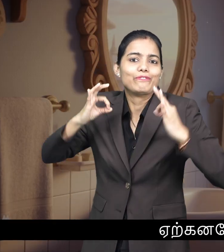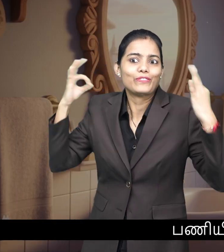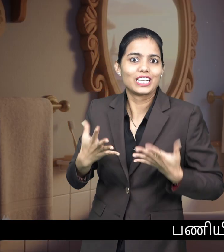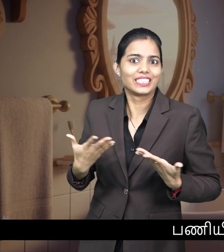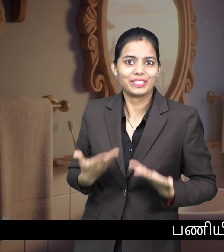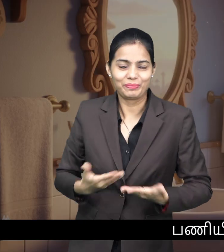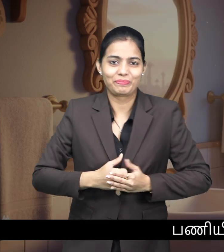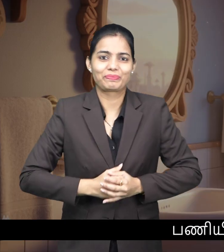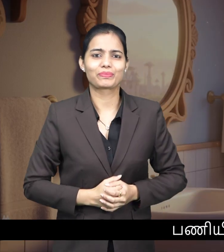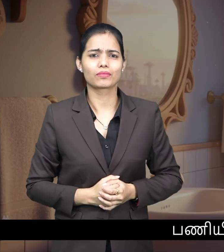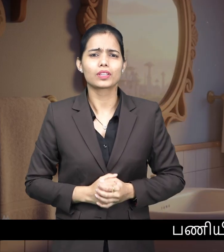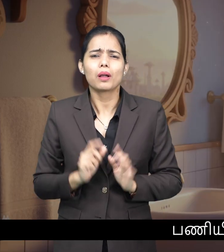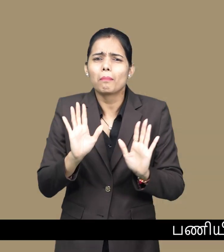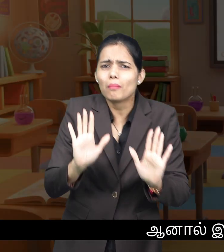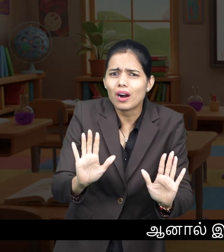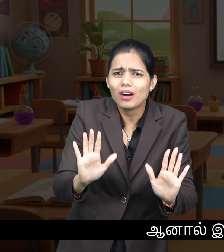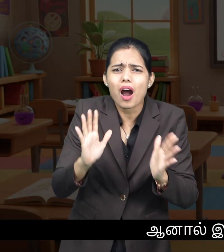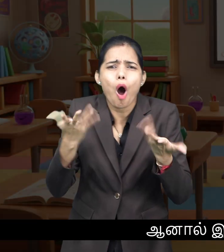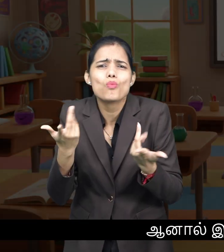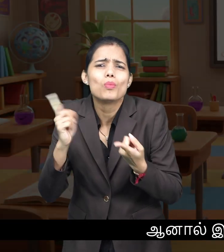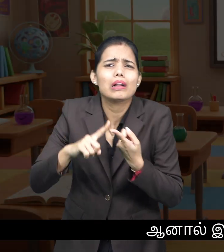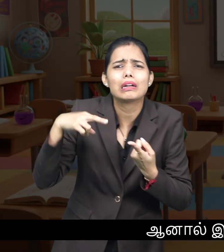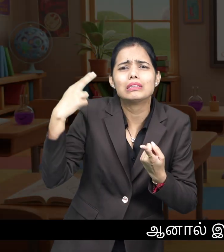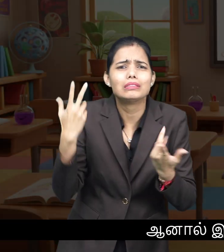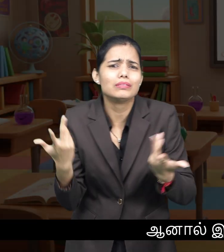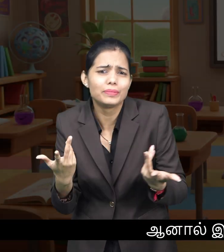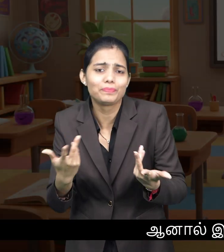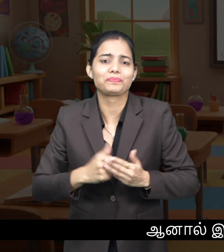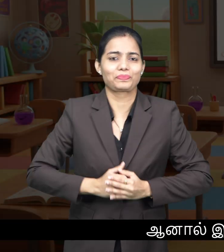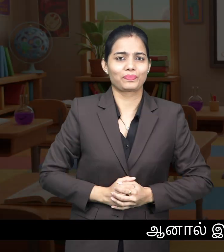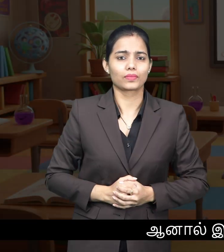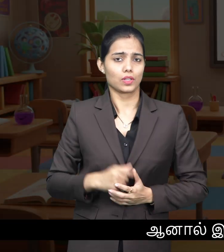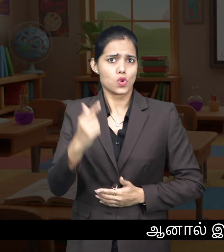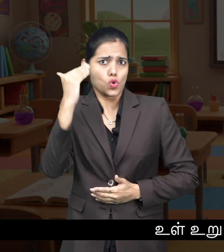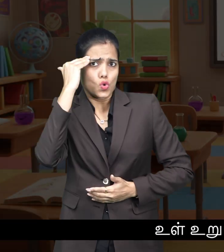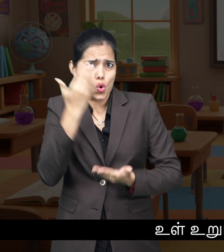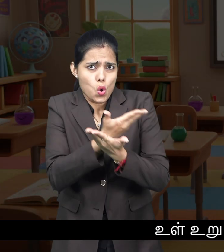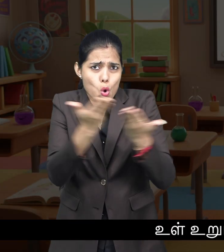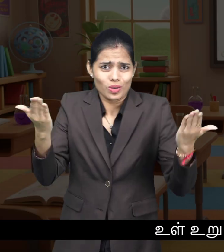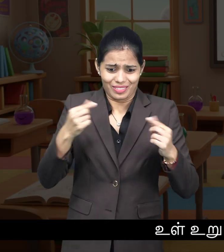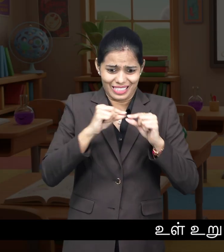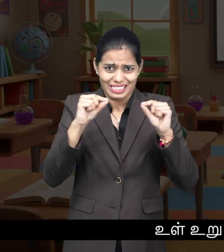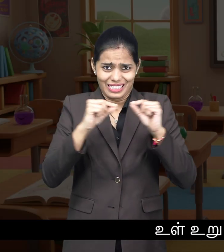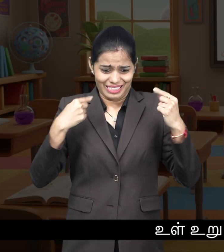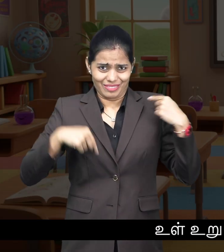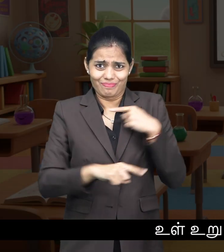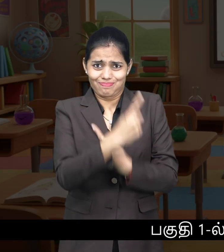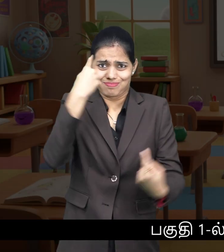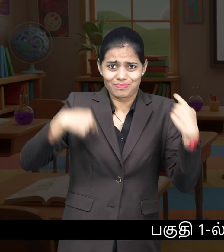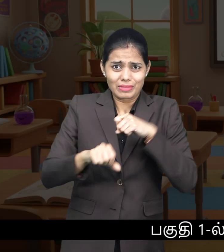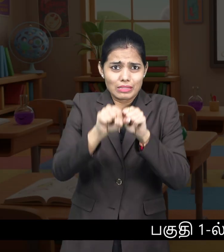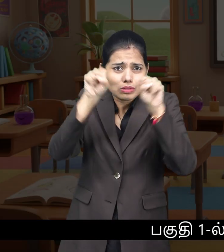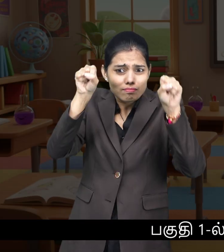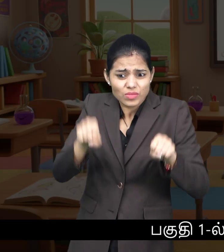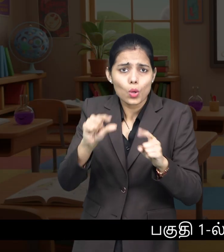நீக்கும் பணியில் ஈடுபட்டிருக்கும். ஆனால் இது எப்படி நடக்கிறது? உள்ளுறுப்புகள் அமைப்புகள்